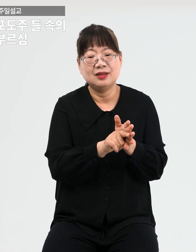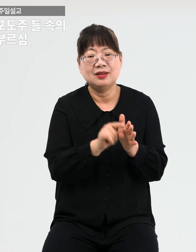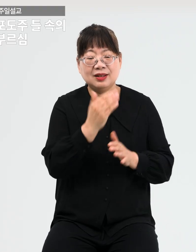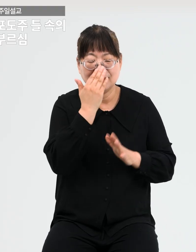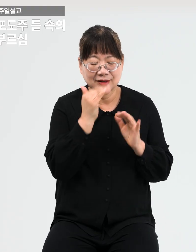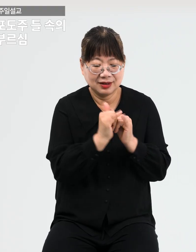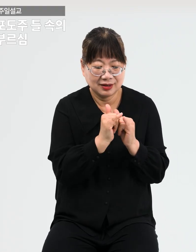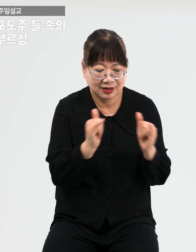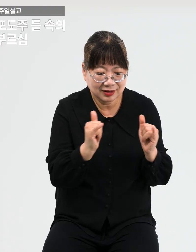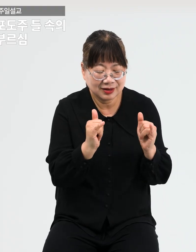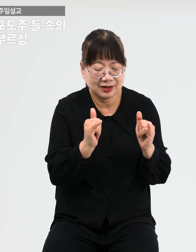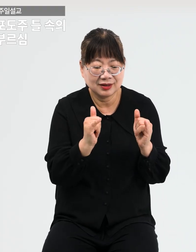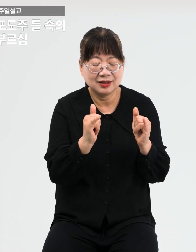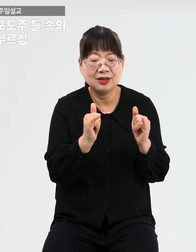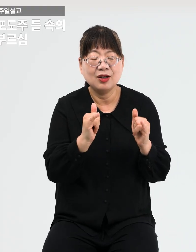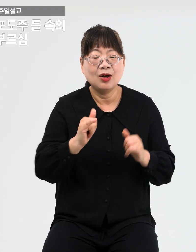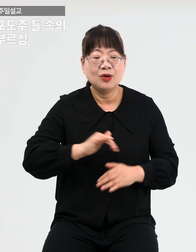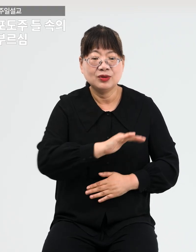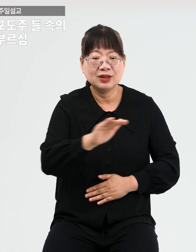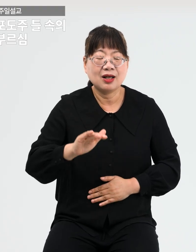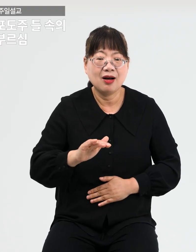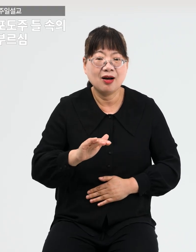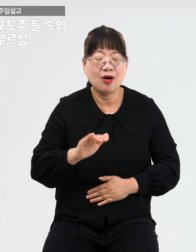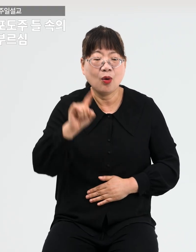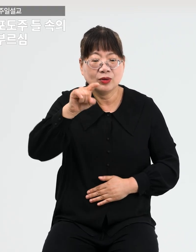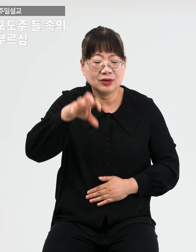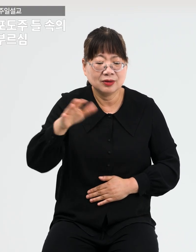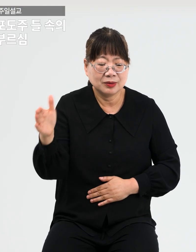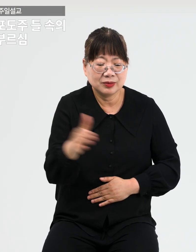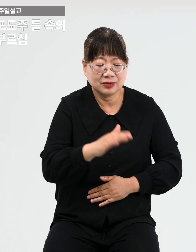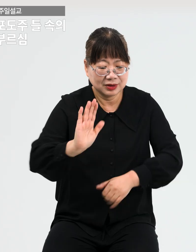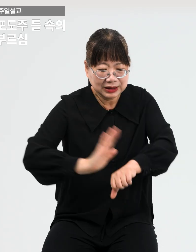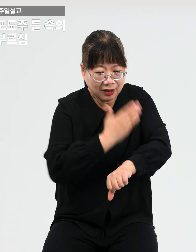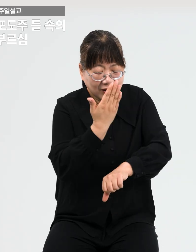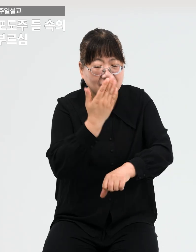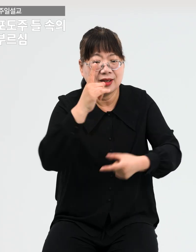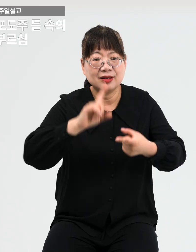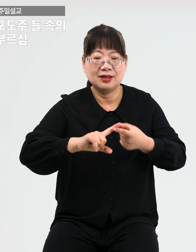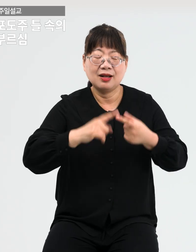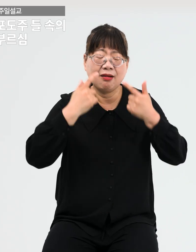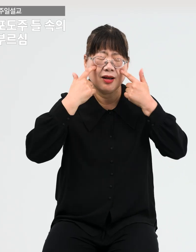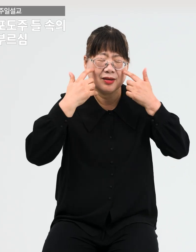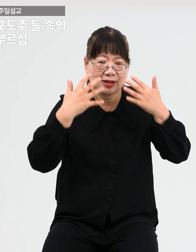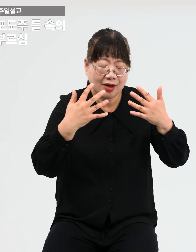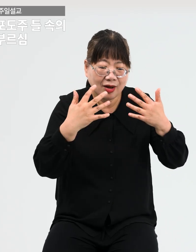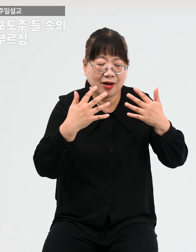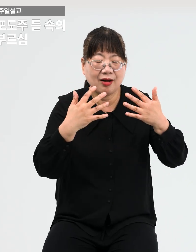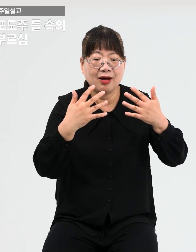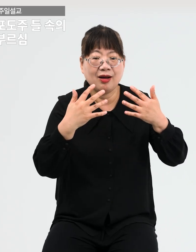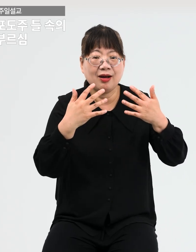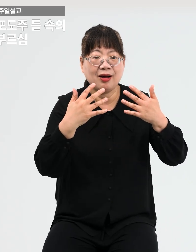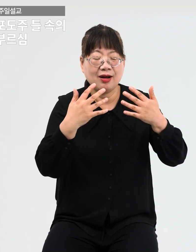그들이 우리가 어디서부터 잘못되었는가 정확한 지적과 진단이 있어야